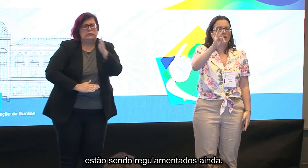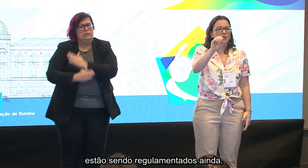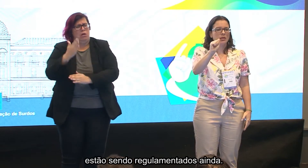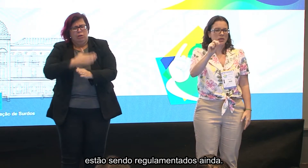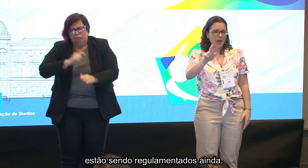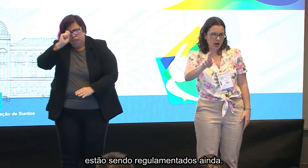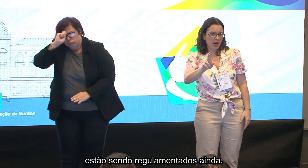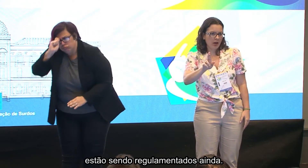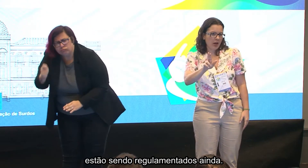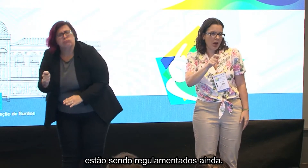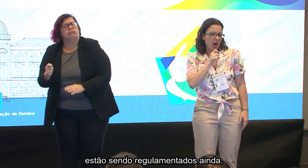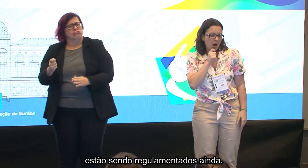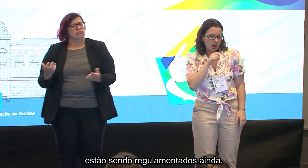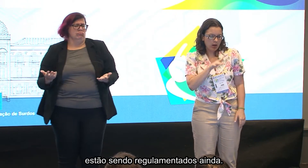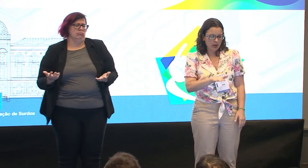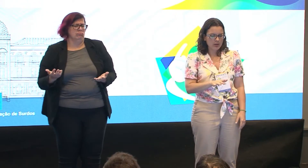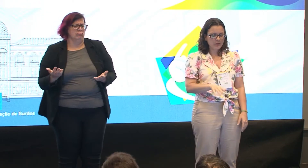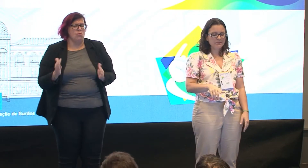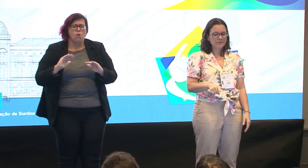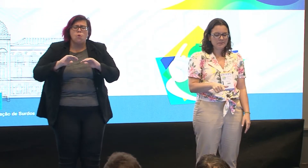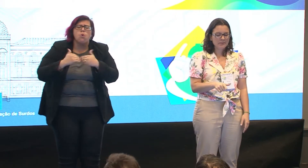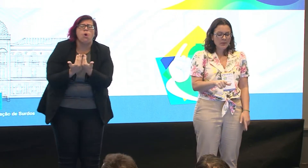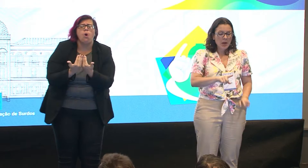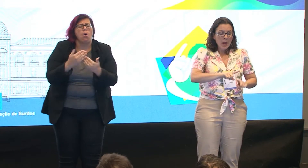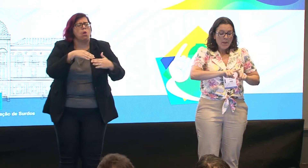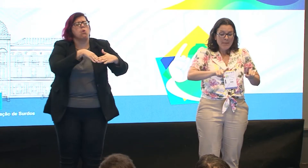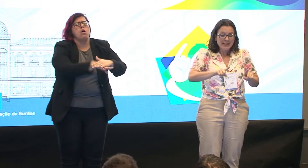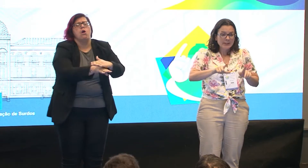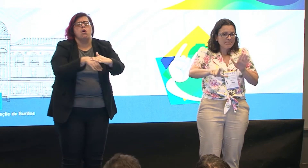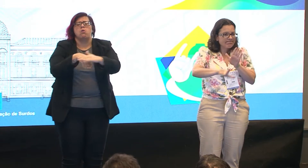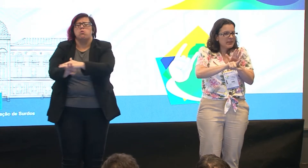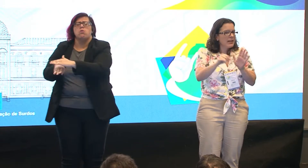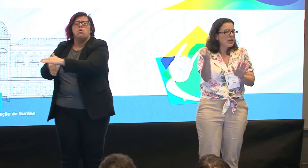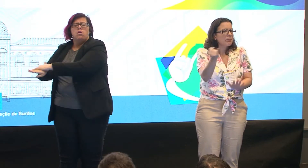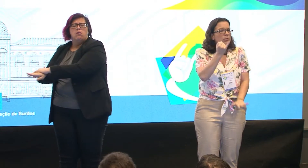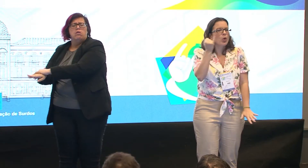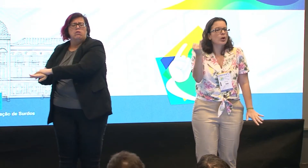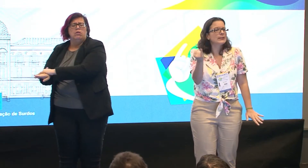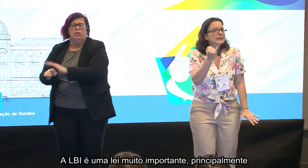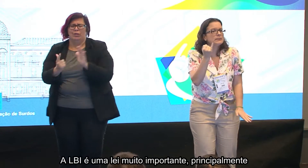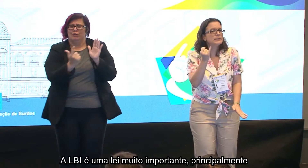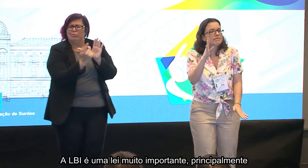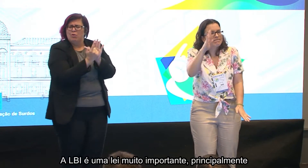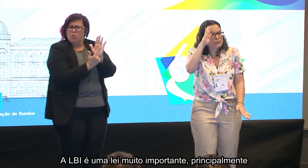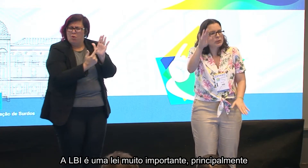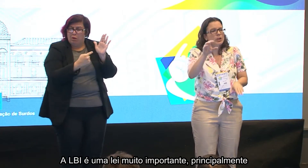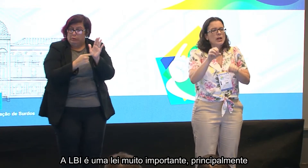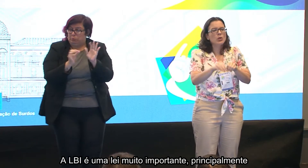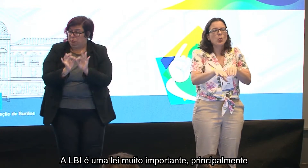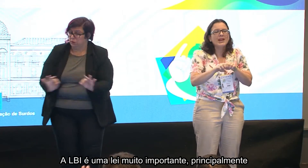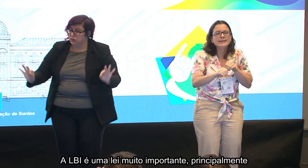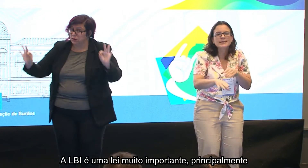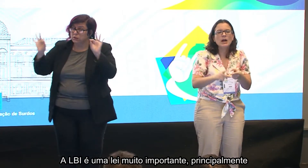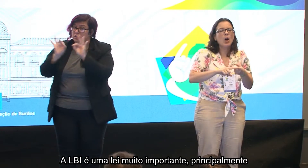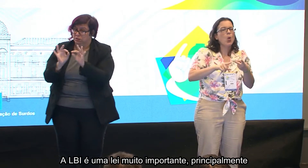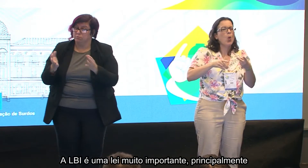sendo regulamentados ainda. E a LBI é uma lei muito importante,